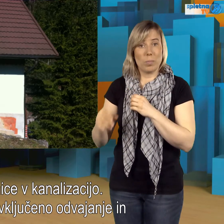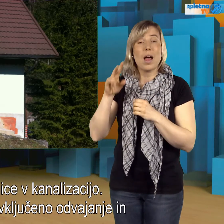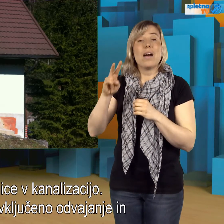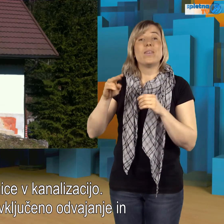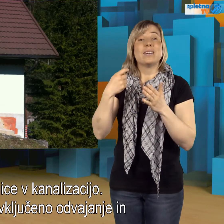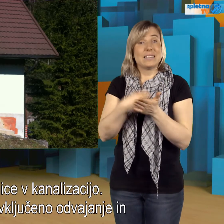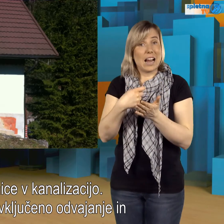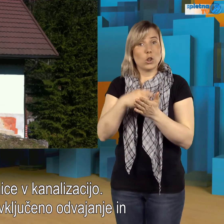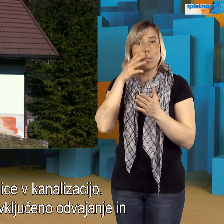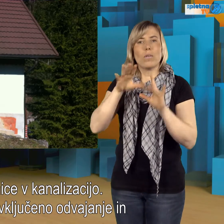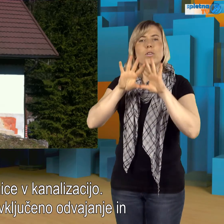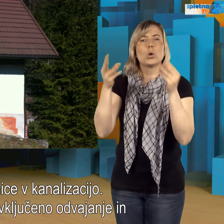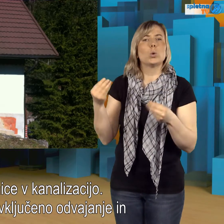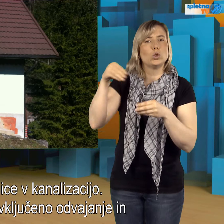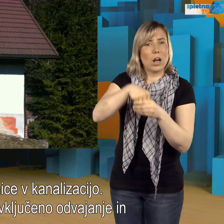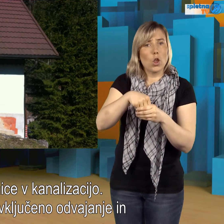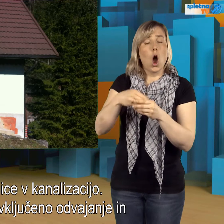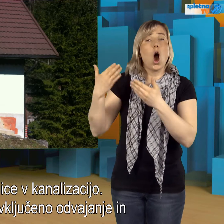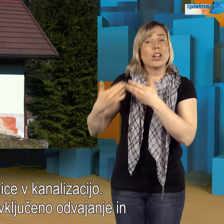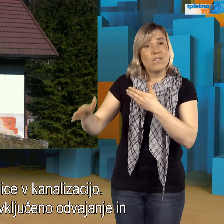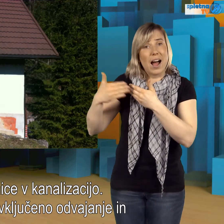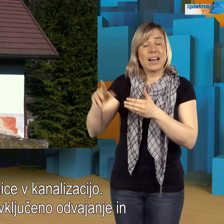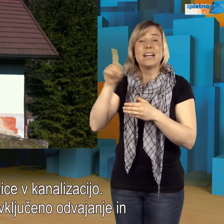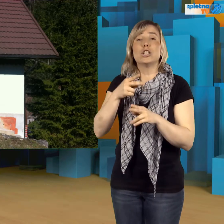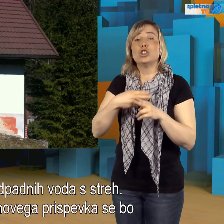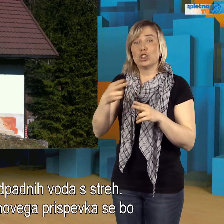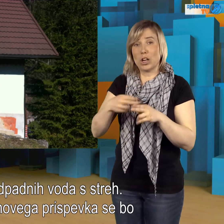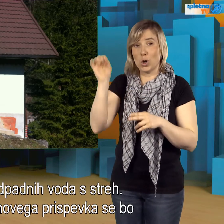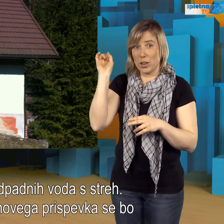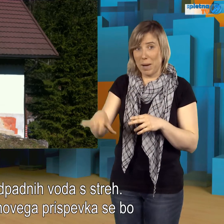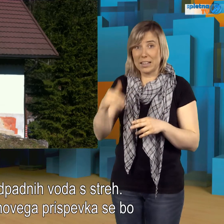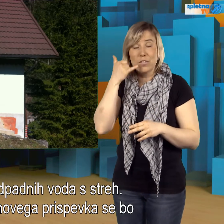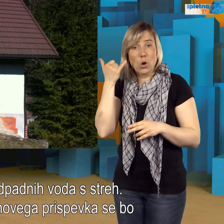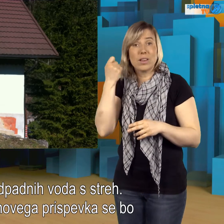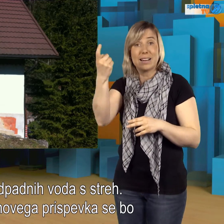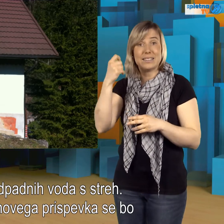V ceno bo vključeno odvajanje in čiščenje odpadnih voda s streh.